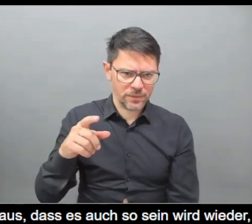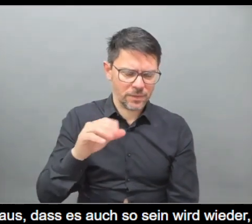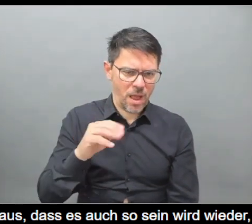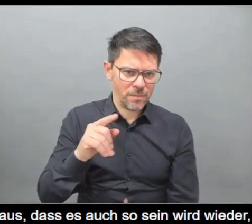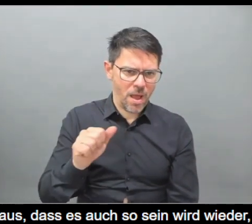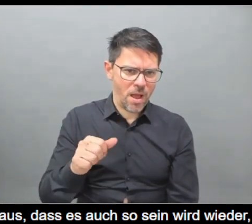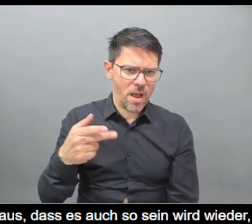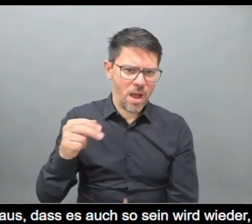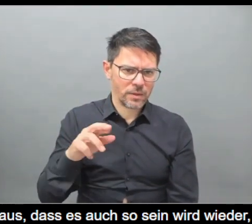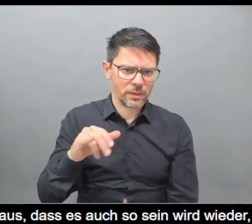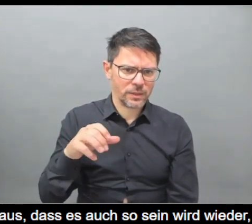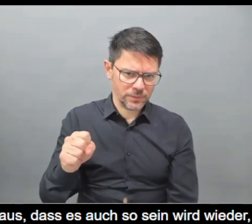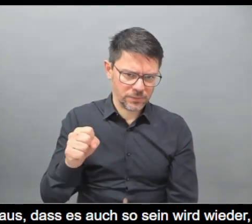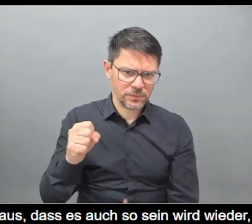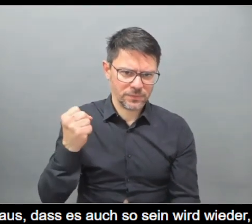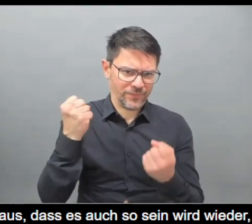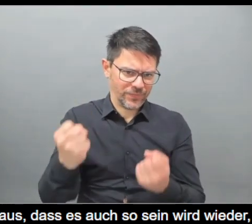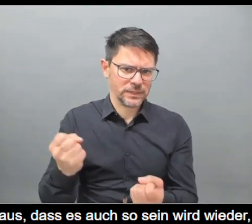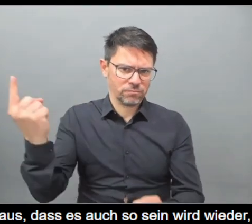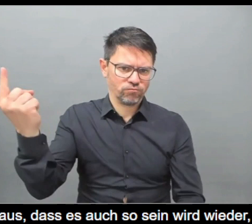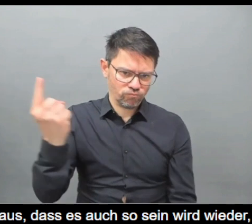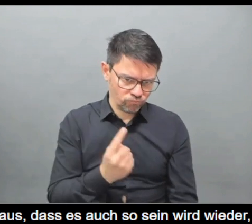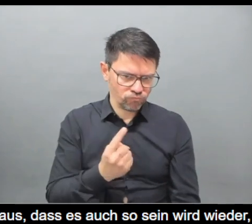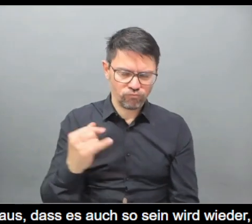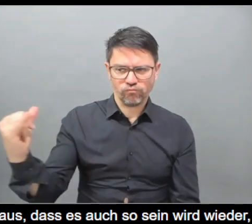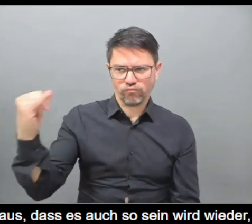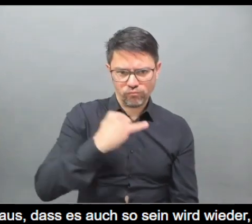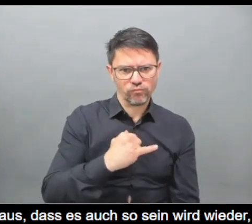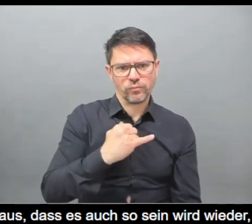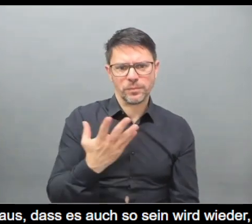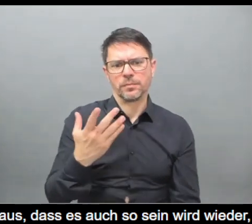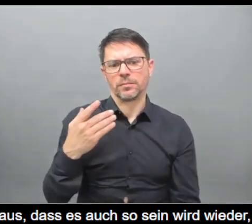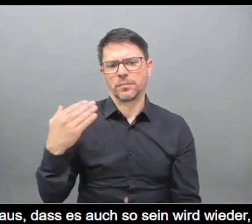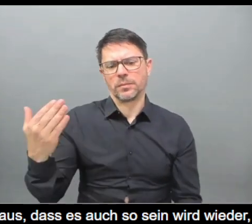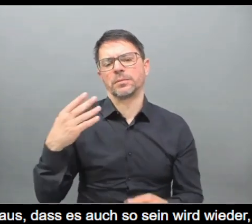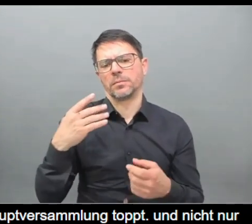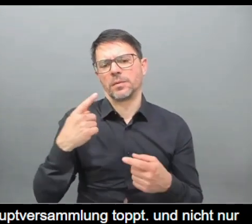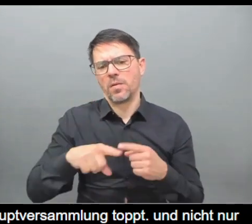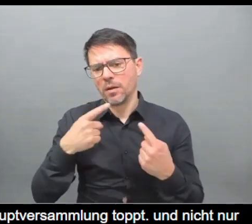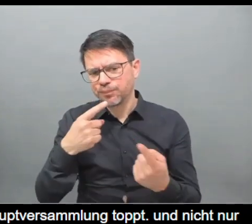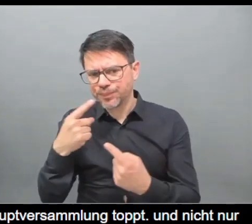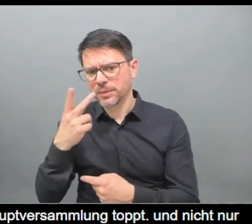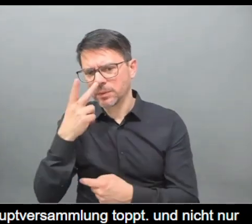sehen, welches dann stattfindet, wenn es soweit ist, denn wie gesagt, die Schedules der Teilnehmer ändern sich ständig.